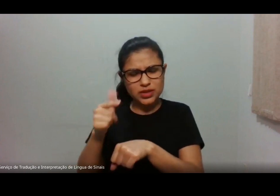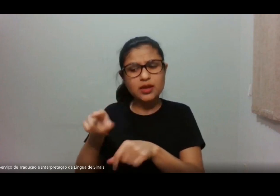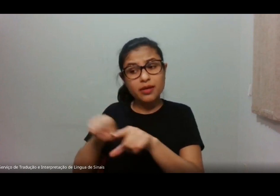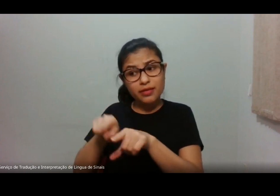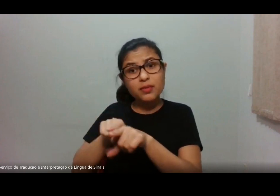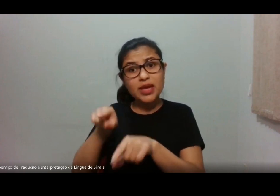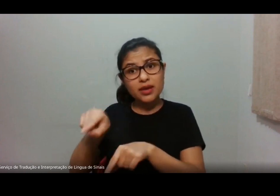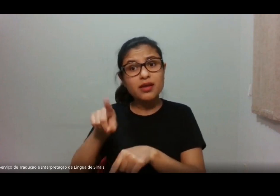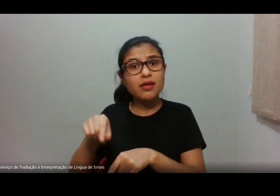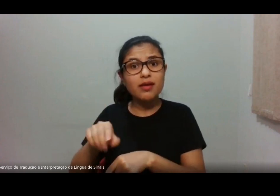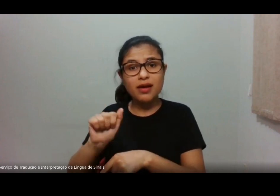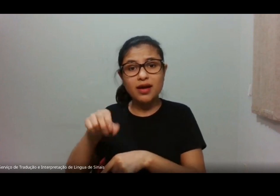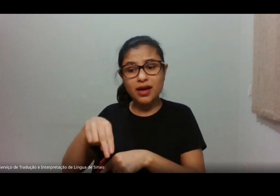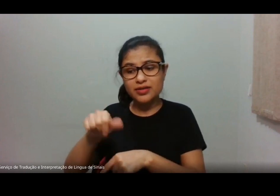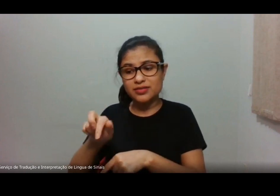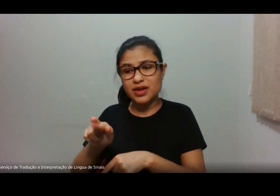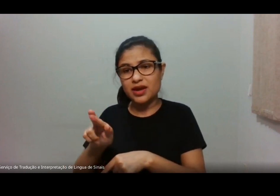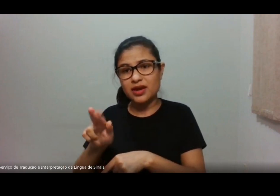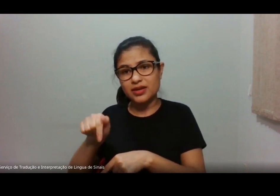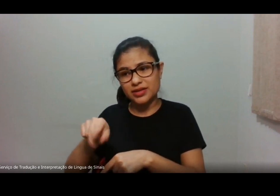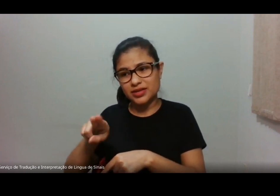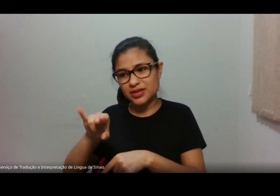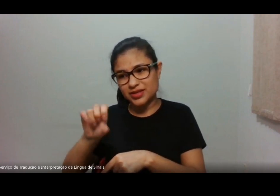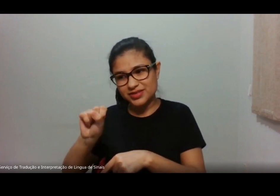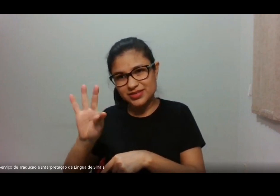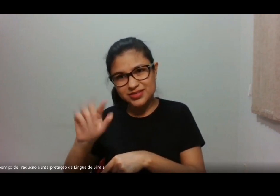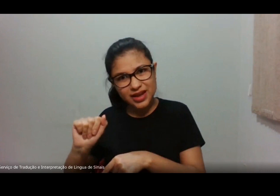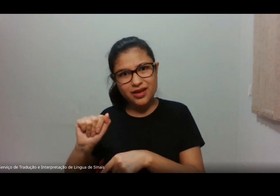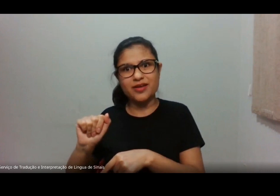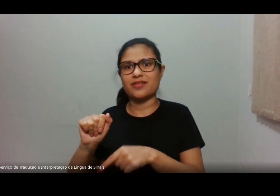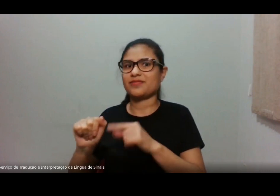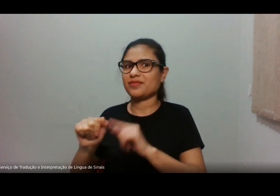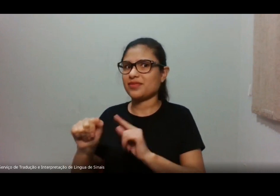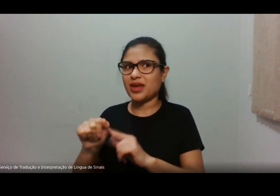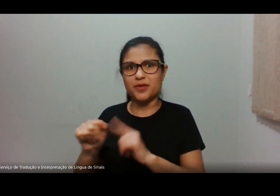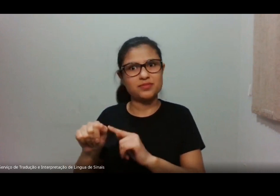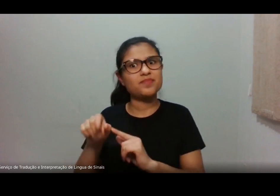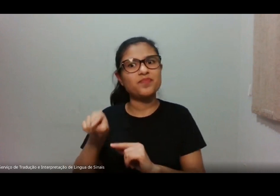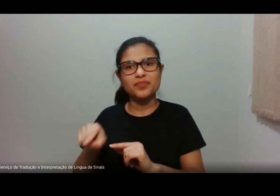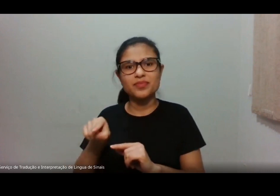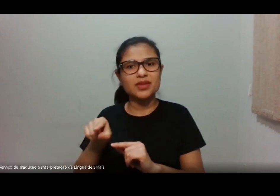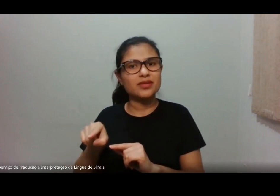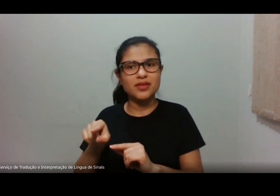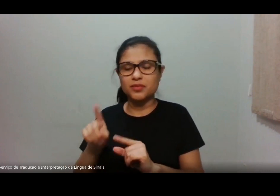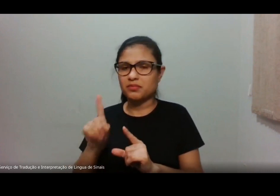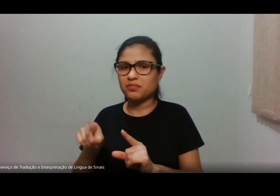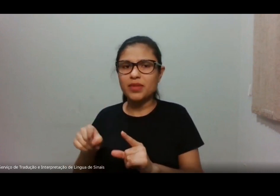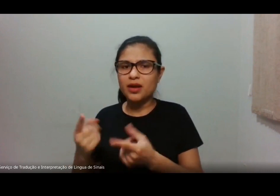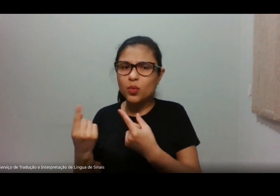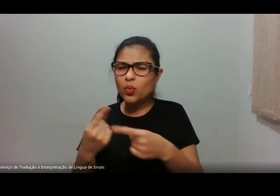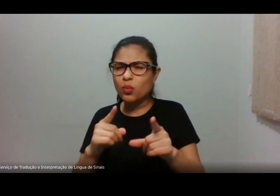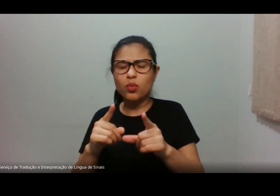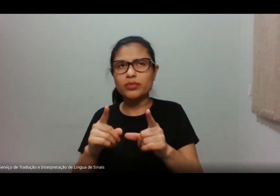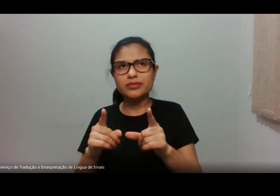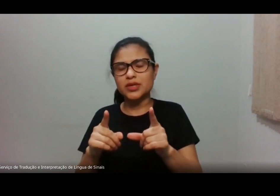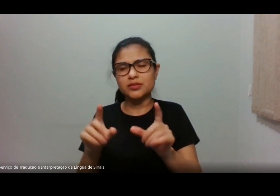era anarquista. Ele era, assim, subversivo, dentro do que podia se chamar de